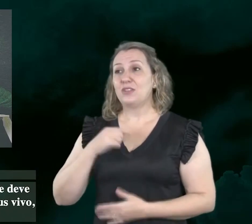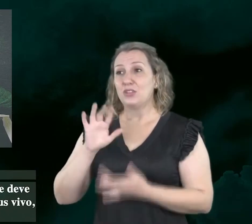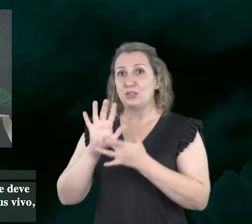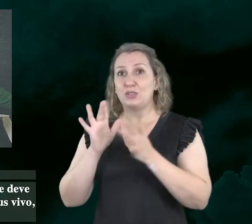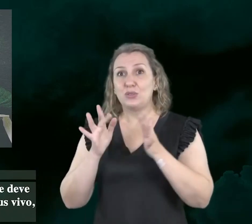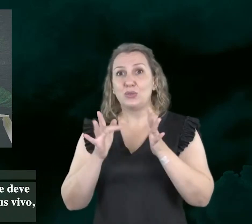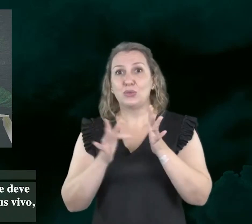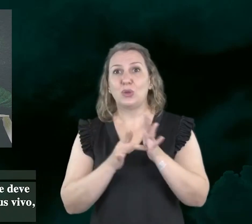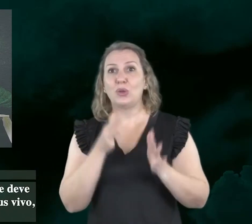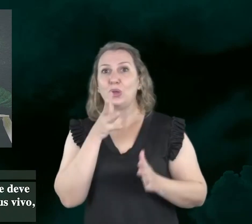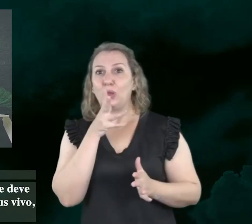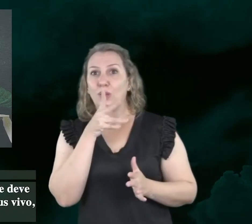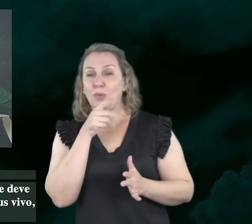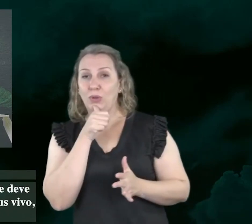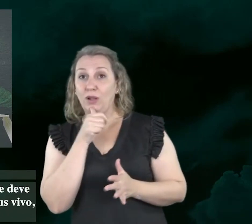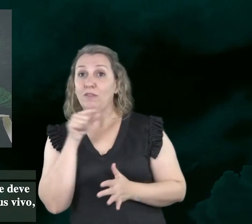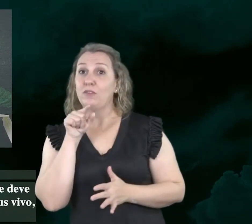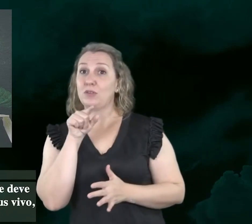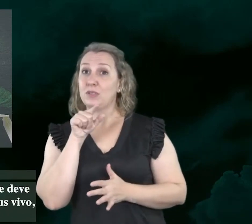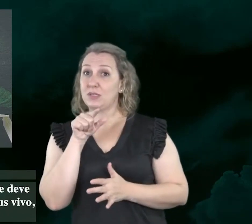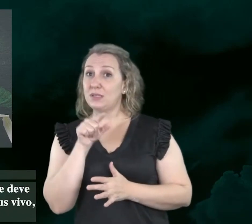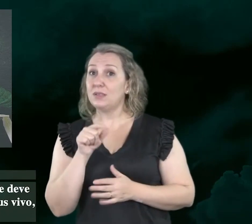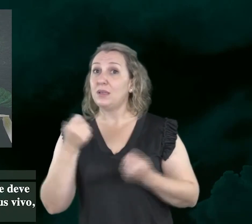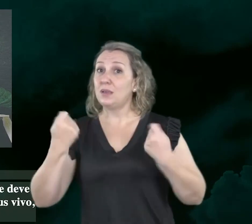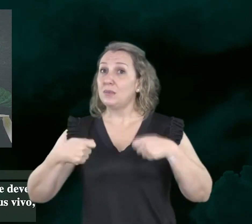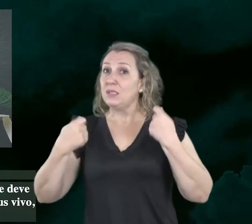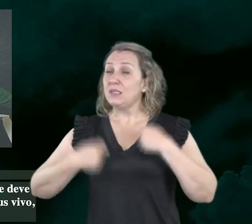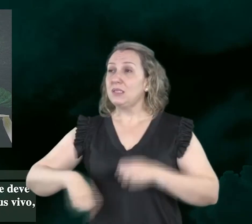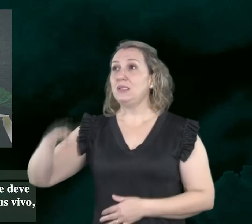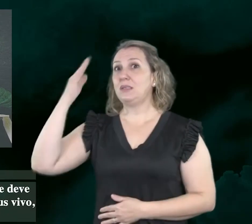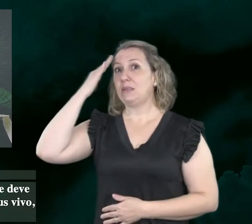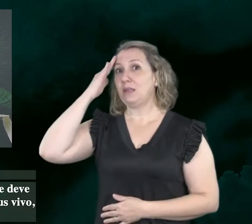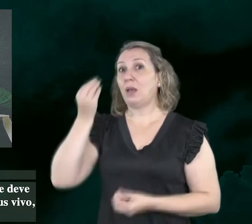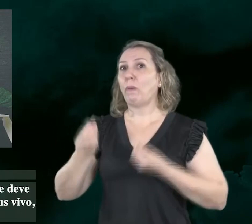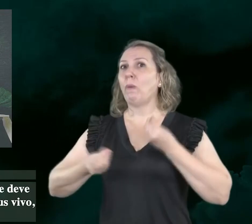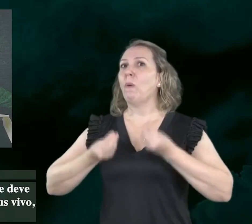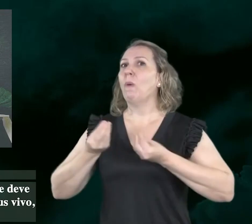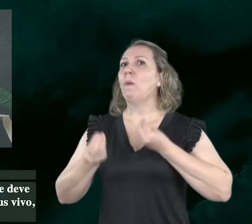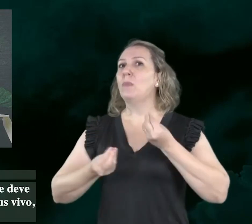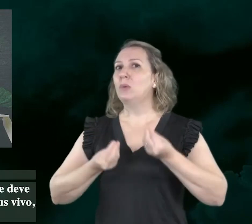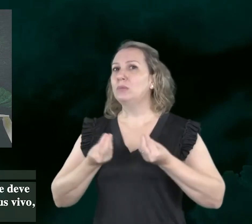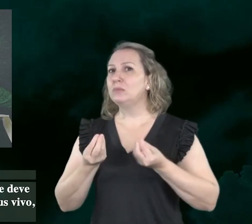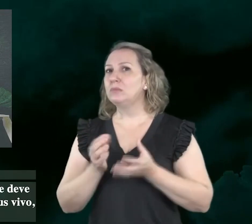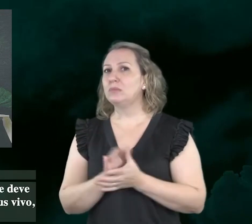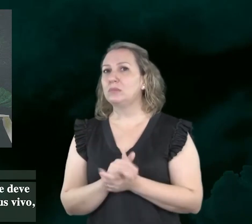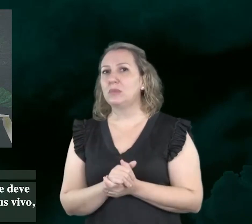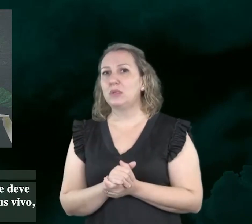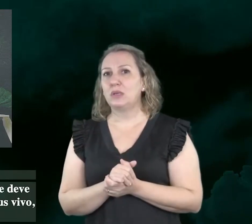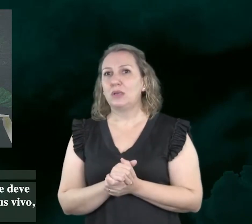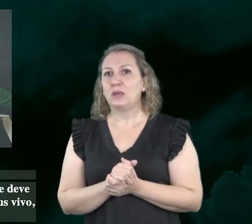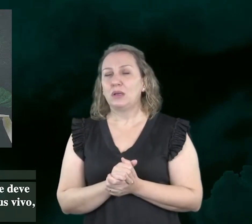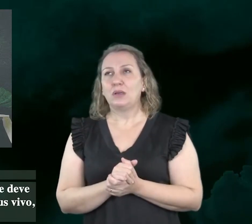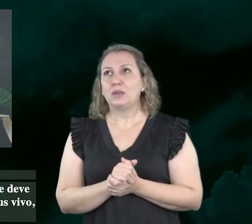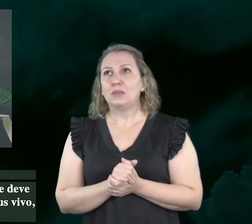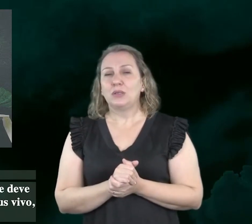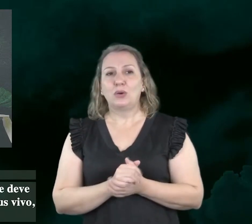se deve proceder na casa de Deus, que é a igreja do Deus